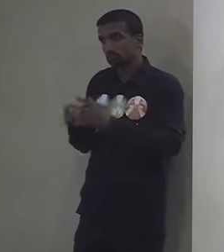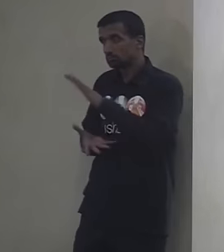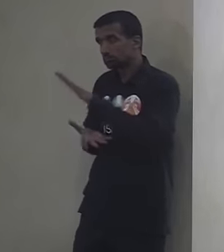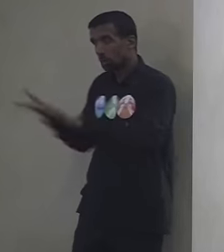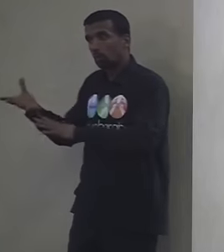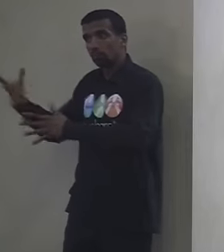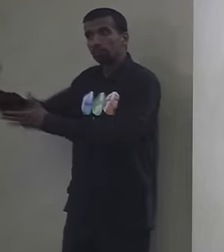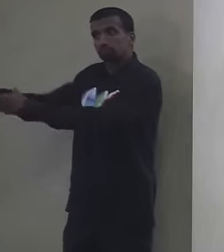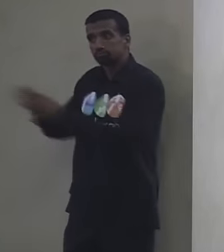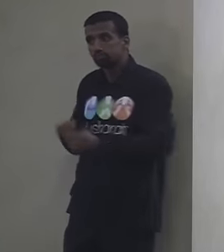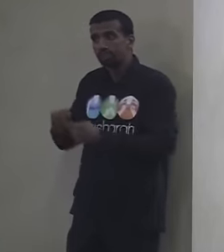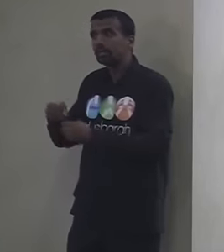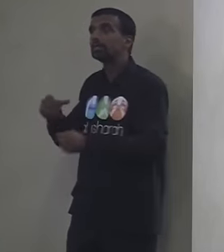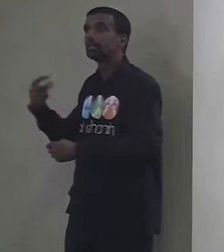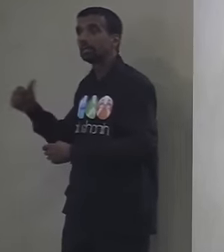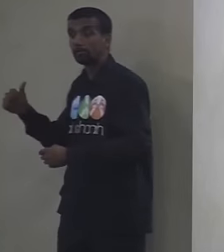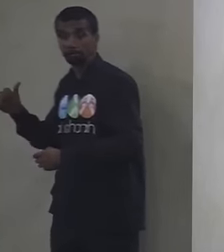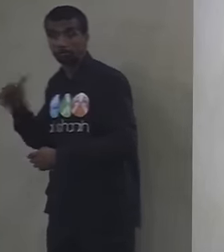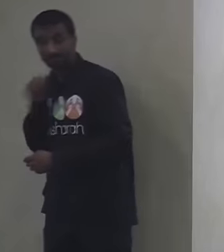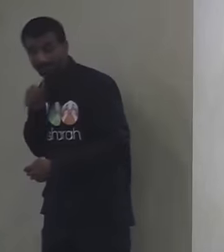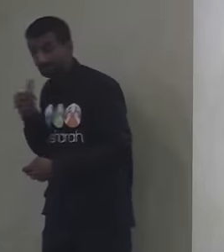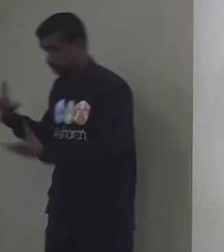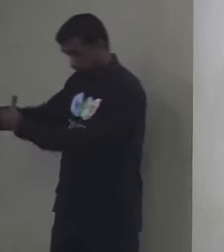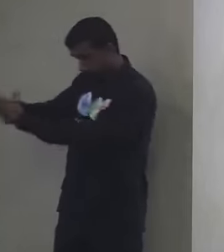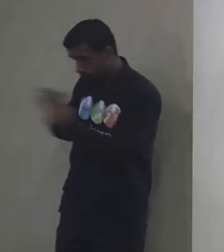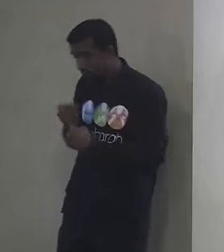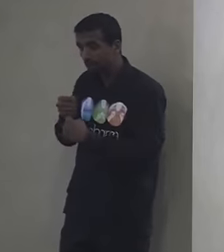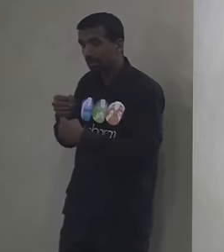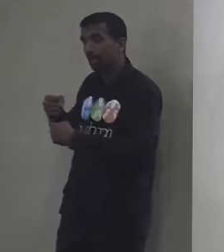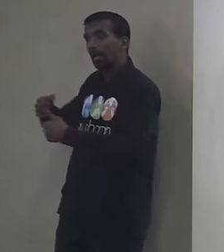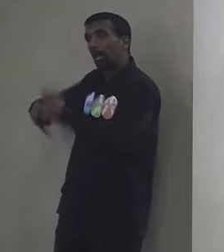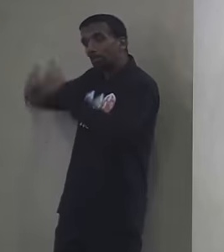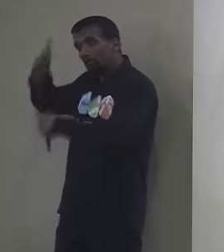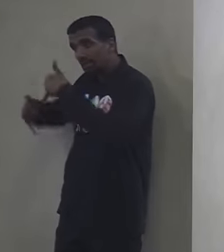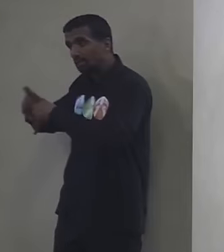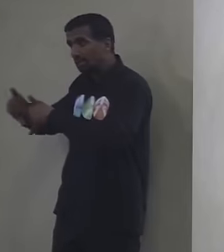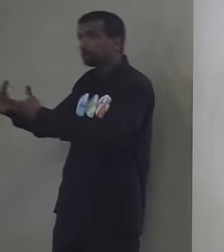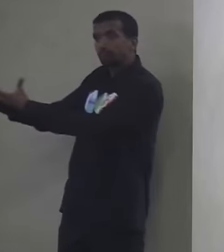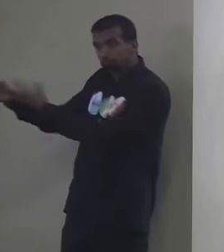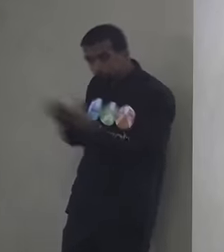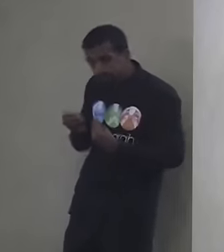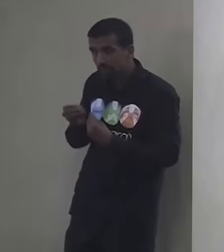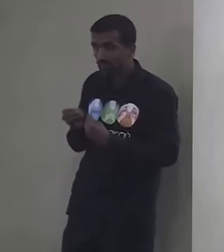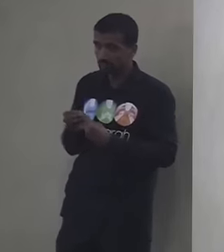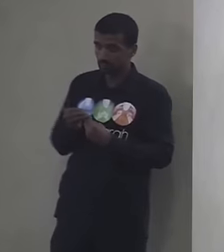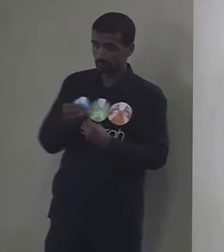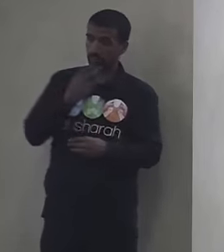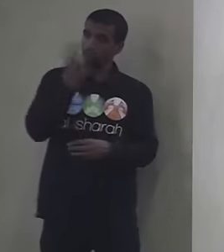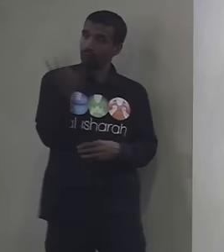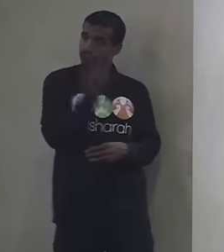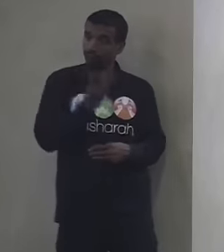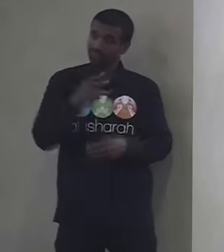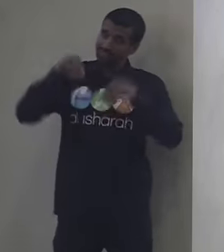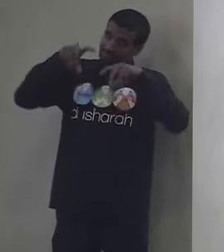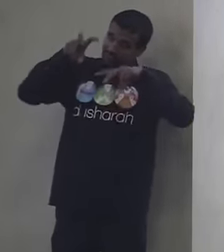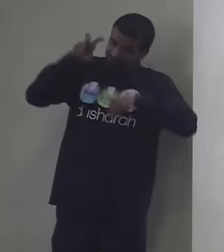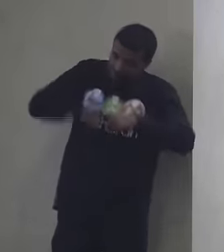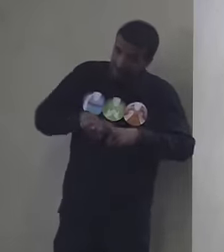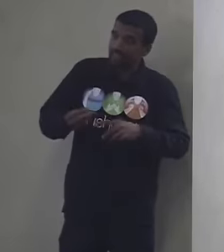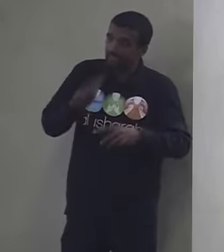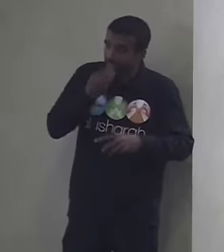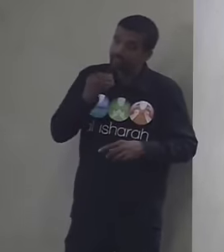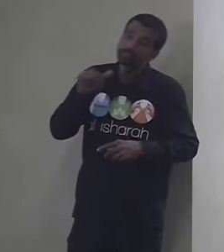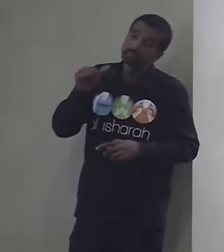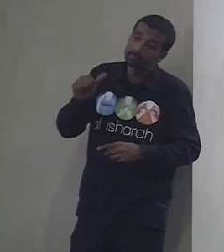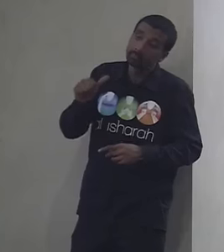had good meat, they've had milk, they ate to their fill, and they've drank enough. قَالَ رَسُولُ اللَّهِ صَلَى اللَّهِ عَلَيْهِ وَسَلَّمَ لِأَبِي بَكَرْ